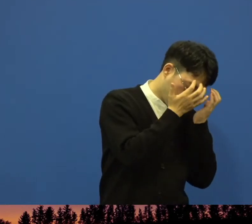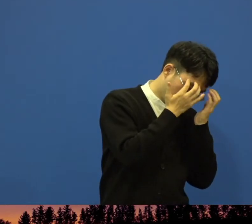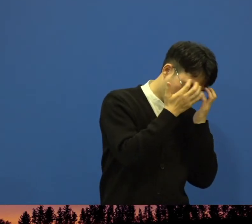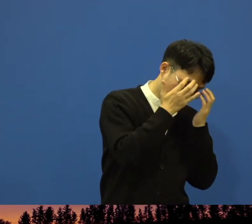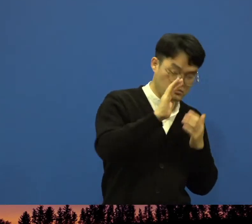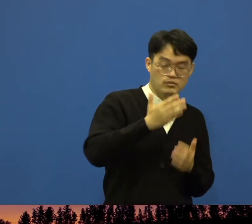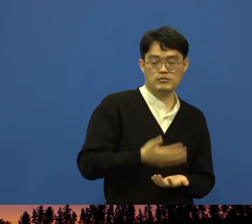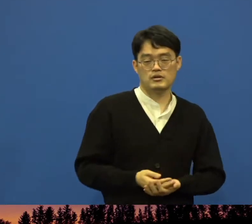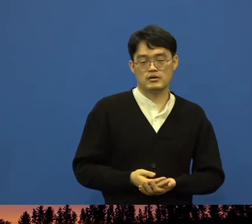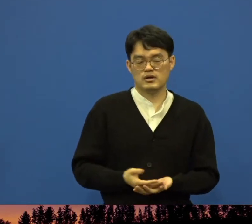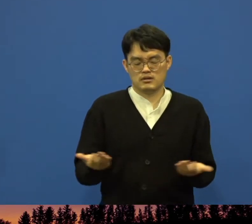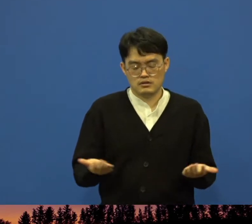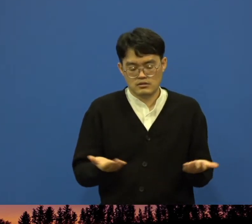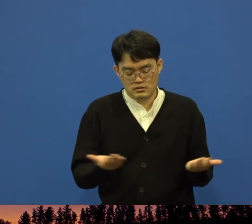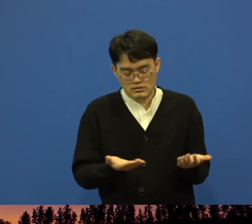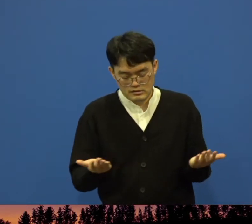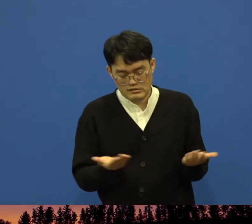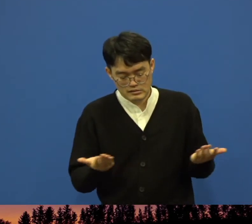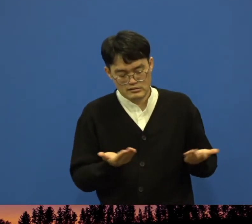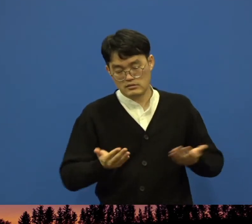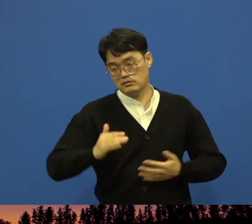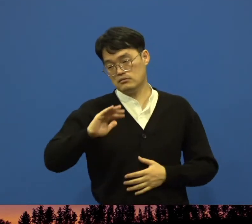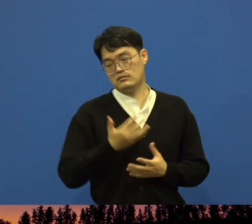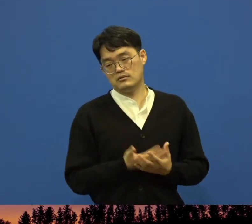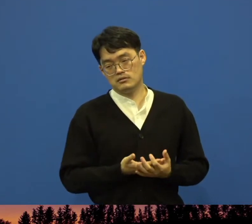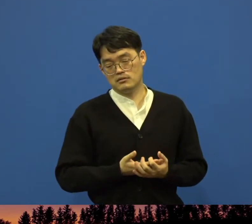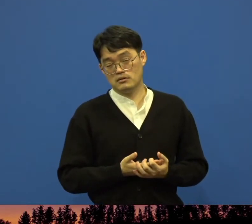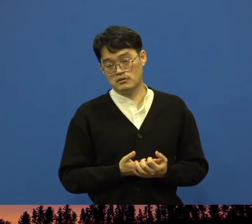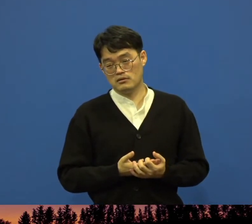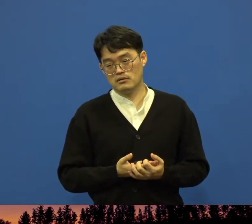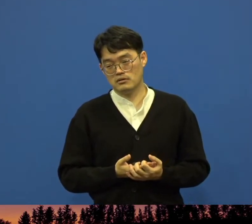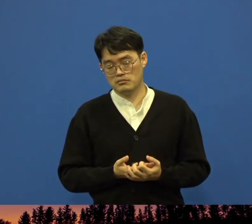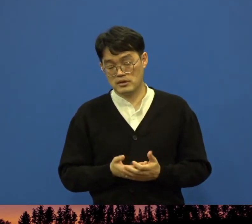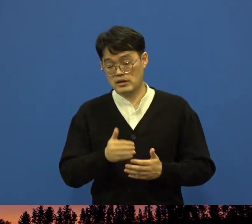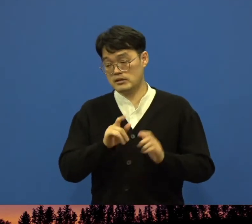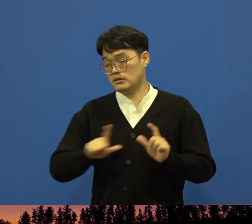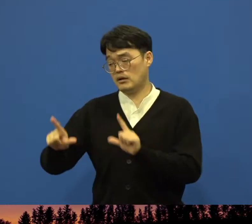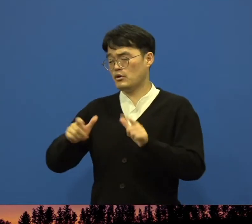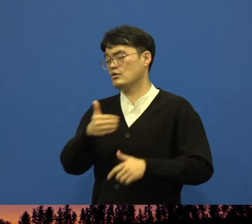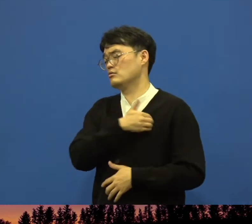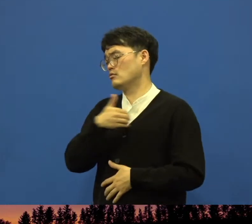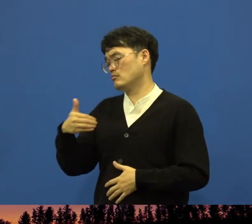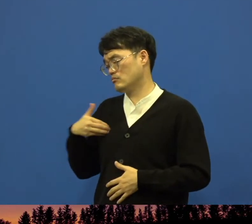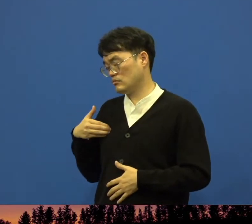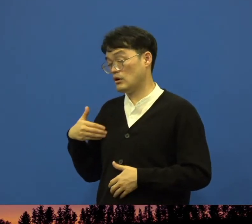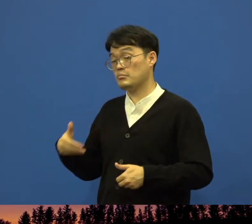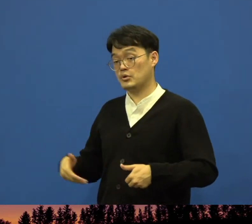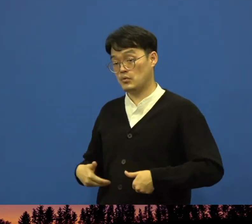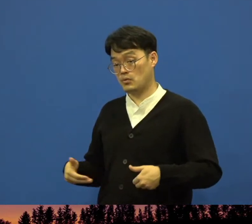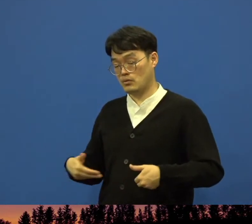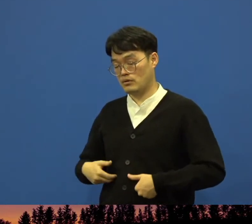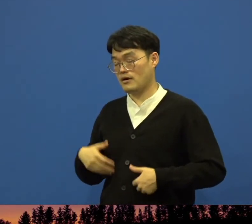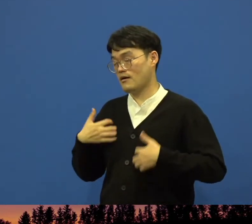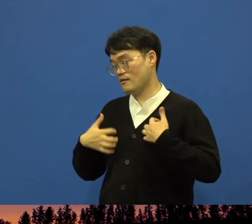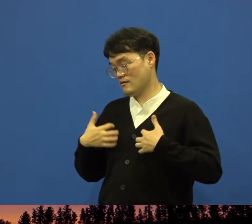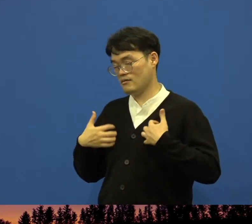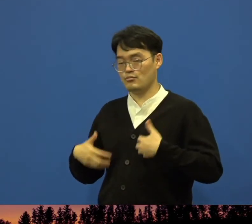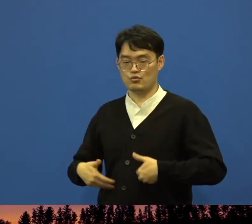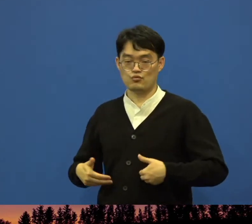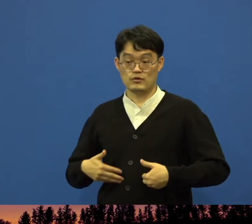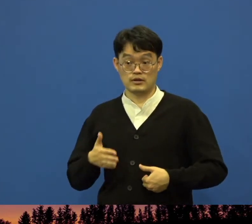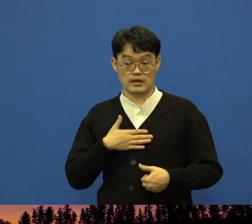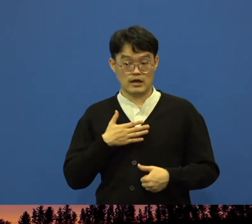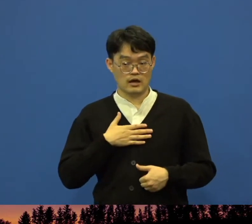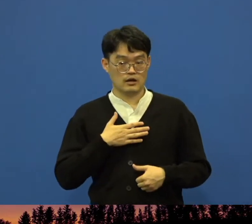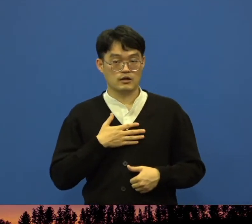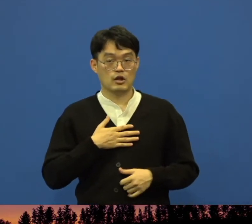일만 하면 기가 돼요. 때로는 전혀 다른 일에 관심을 가질 필요가 있어요. 삶의 여유가 있어요. 누리는 법을 익혀야 돼요. 저는 호주에